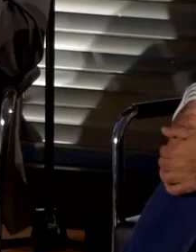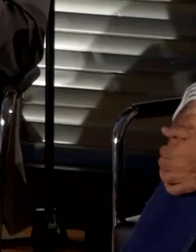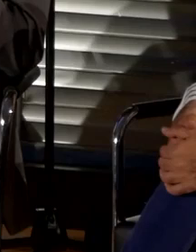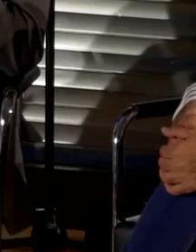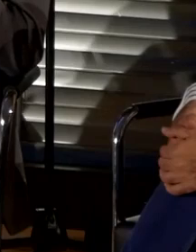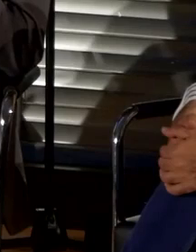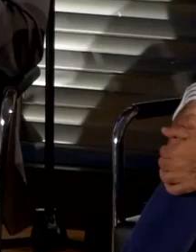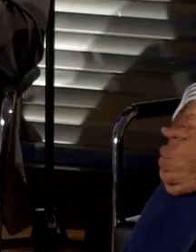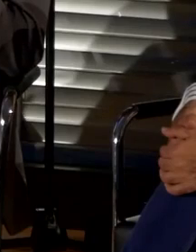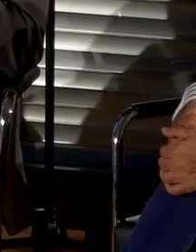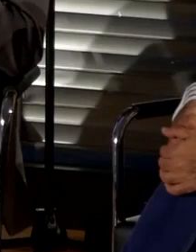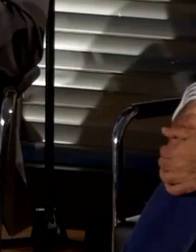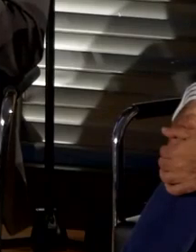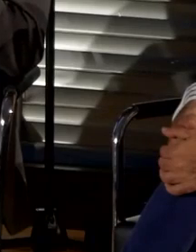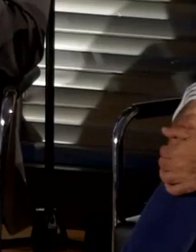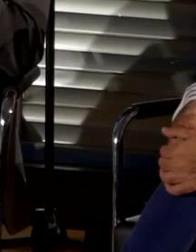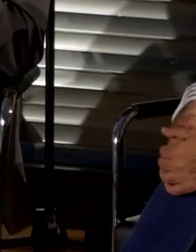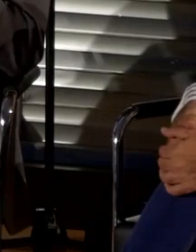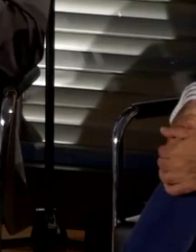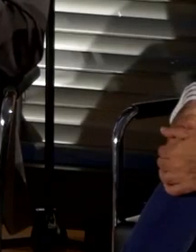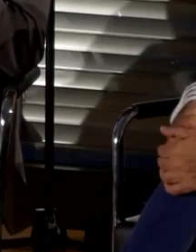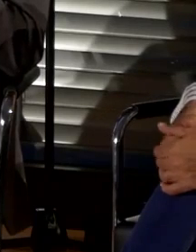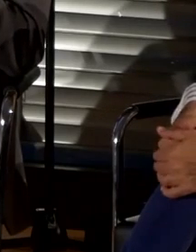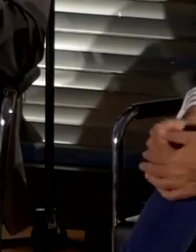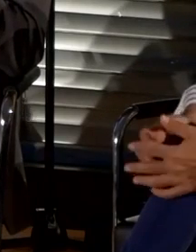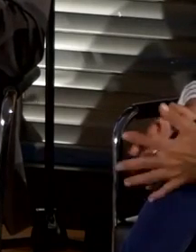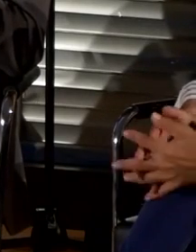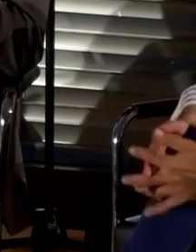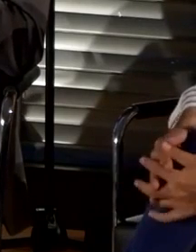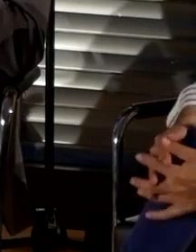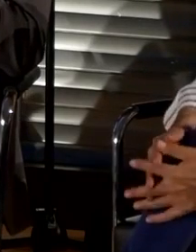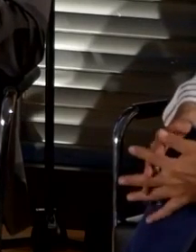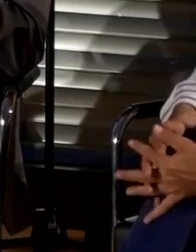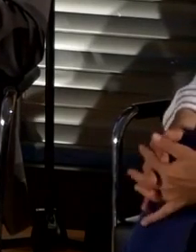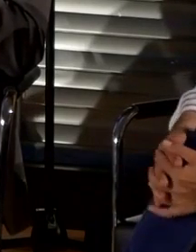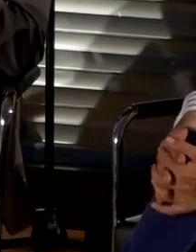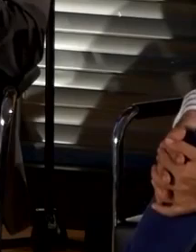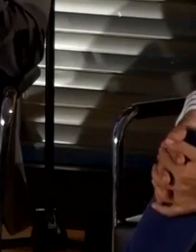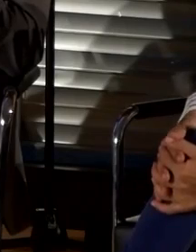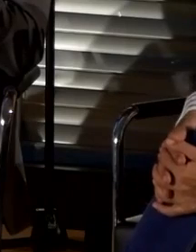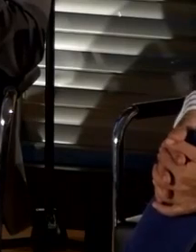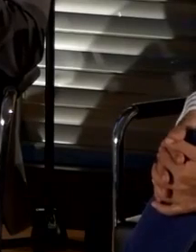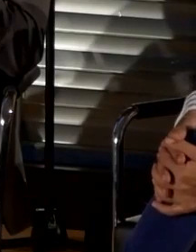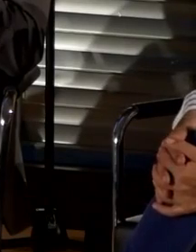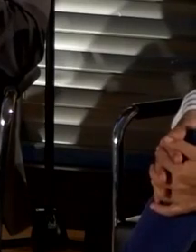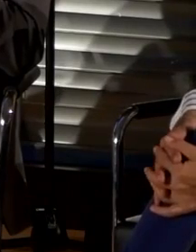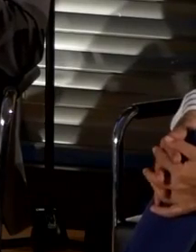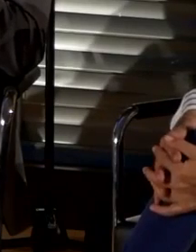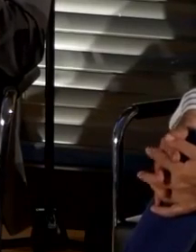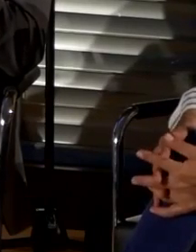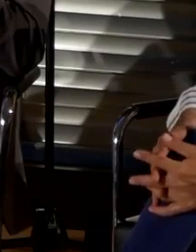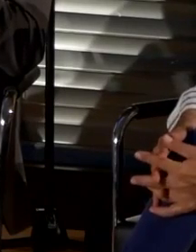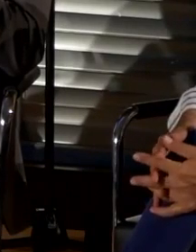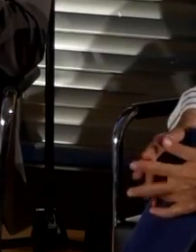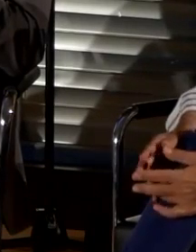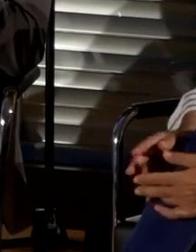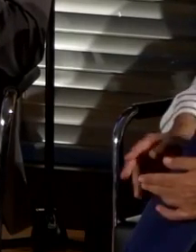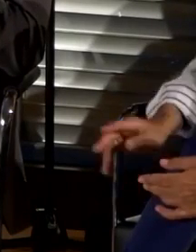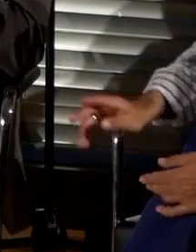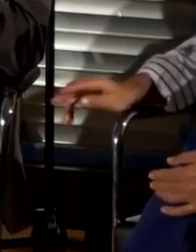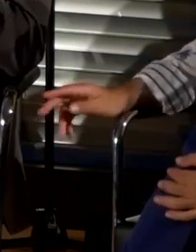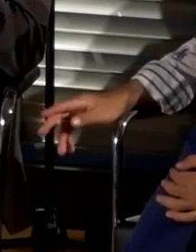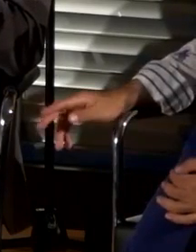gleich zurückeilen und hoffentlich nicht wieder solche Abläufe machen. Das, was ich damals gesagt habe, gilt. Und das haben wir im Spiegel Online auch so veröffentlicht,